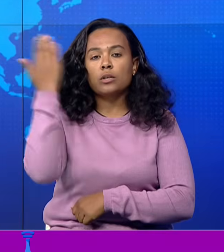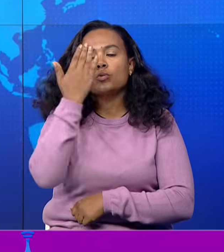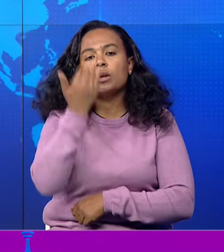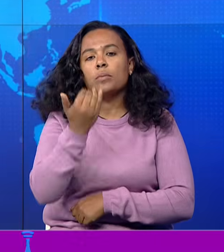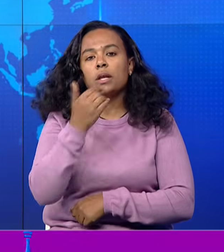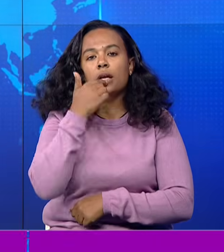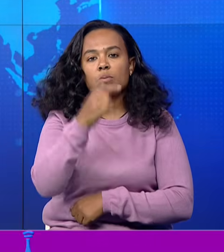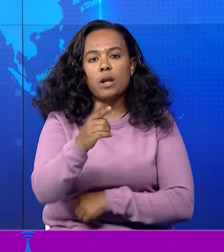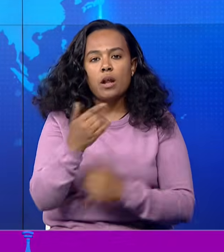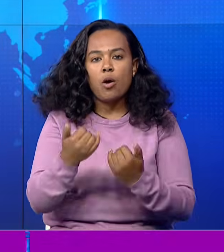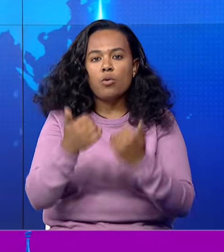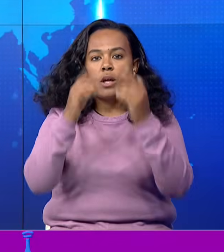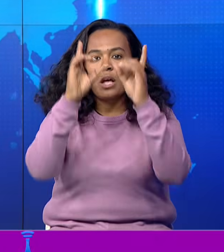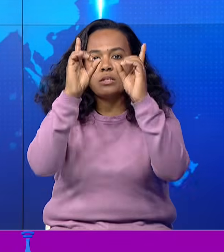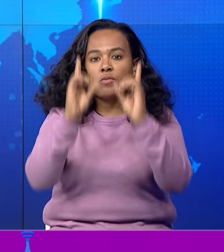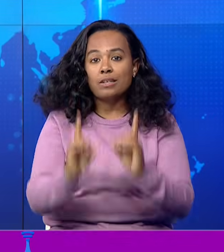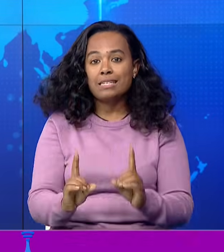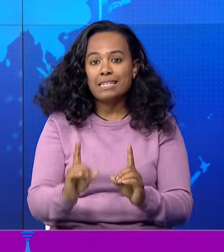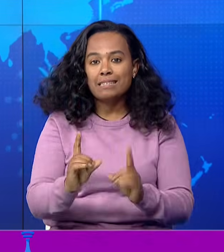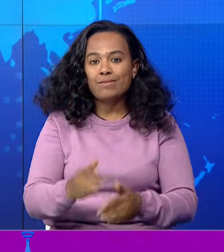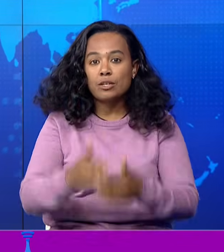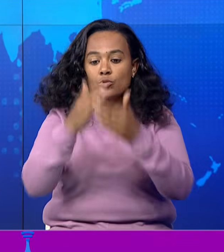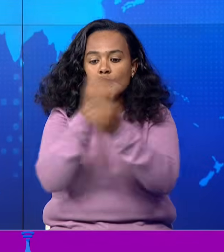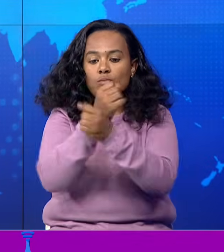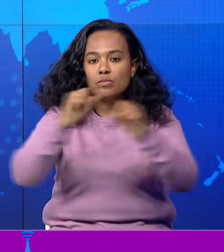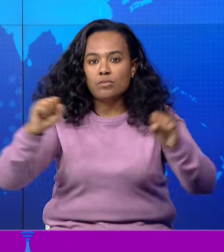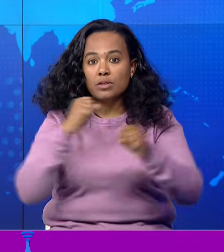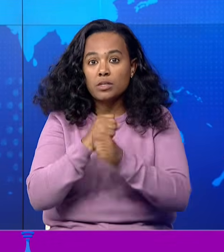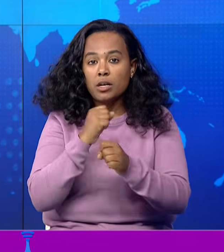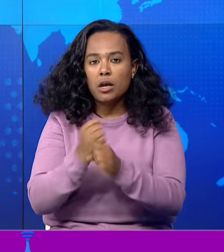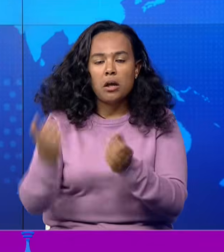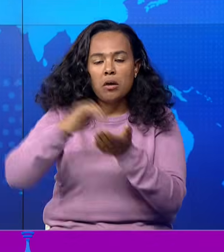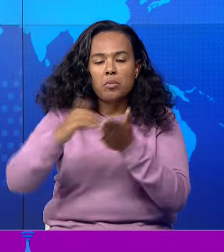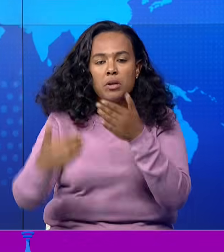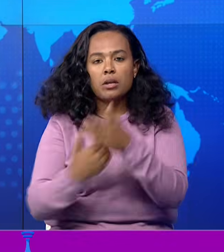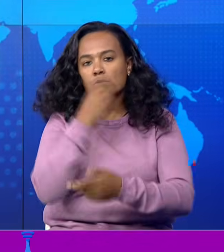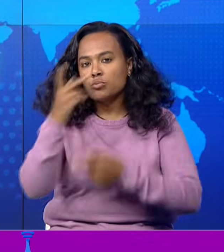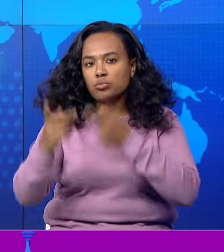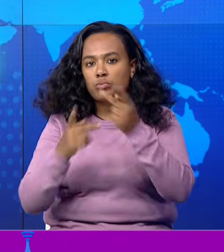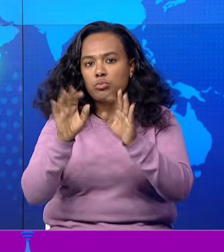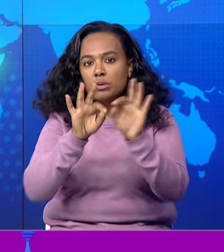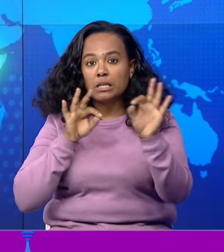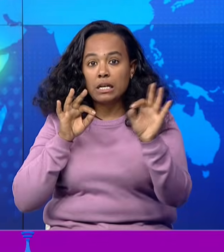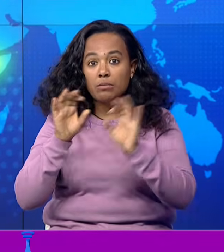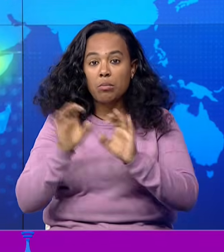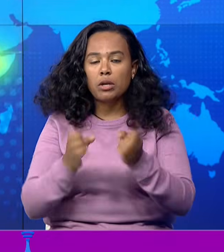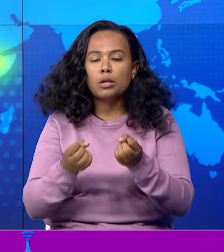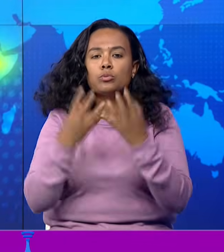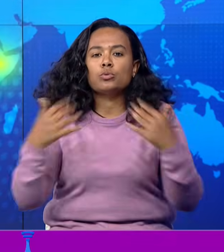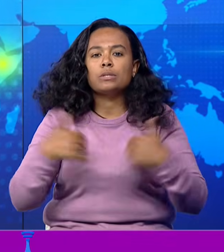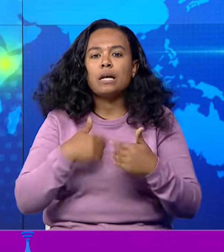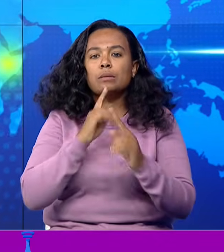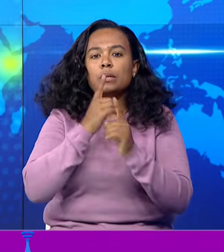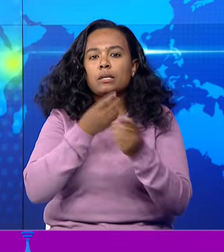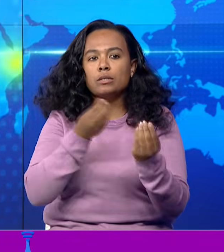ያስብላል? አሁን ላይ የአጼ ፋሲል ቤተ መንግስት ቅርሱን የማዳን ስራ በመሰራቱ ዳግም እንደ አዲስ ለጎብኚዎች እንዲገለጥ በማድረግ ለብዙዎች ስጋት ምላሽ የሰጠ